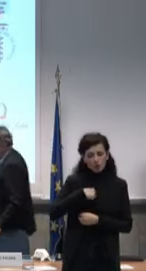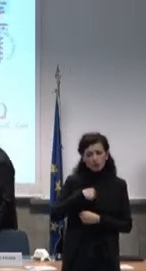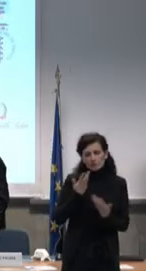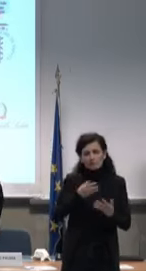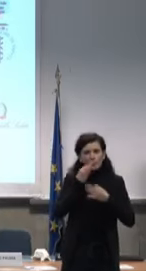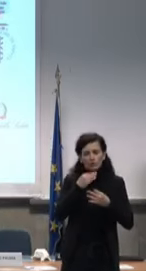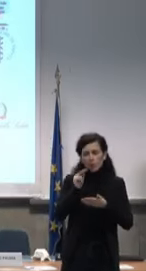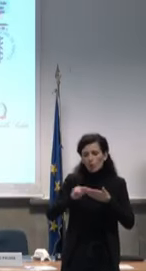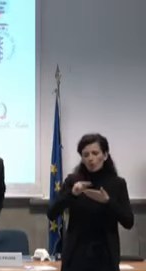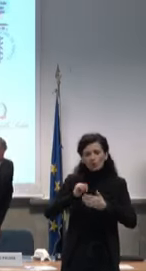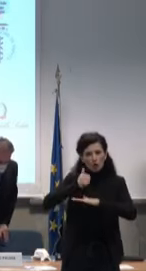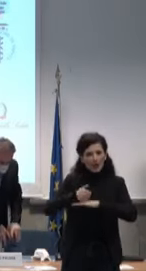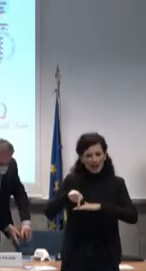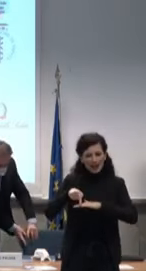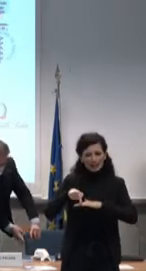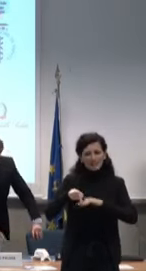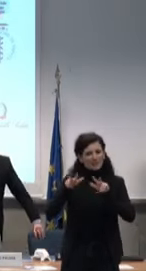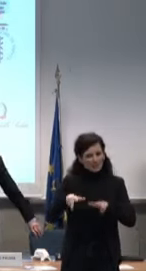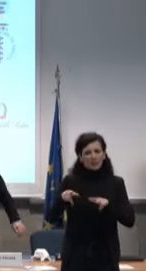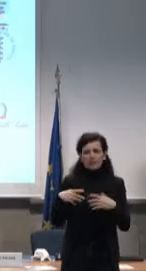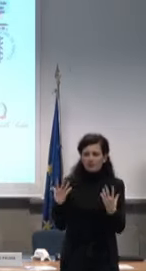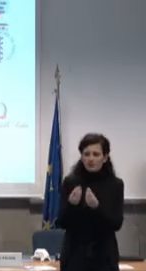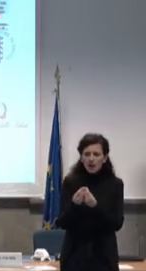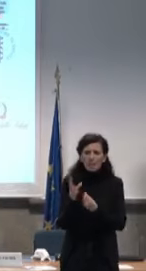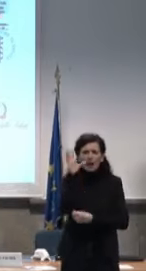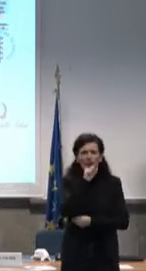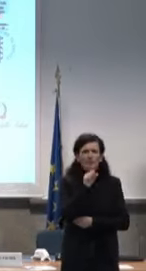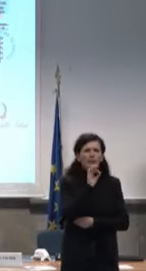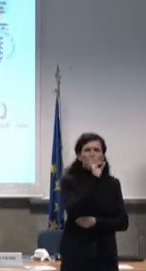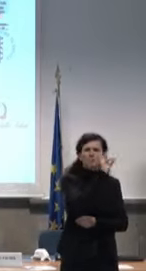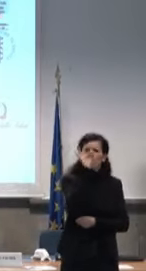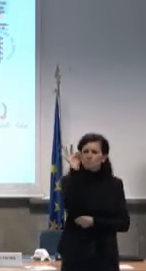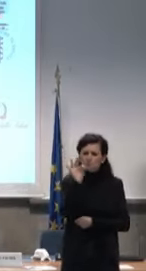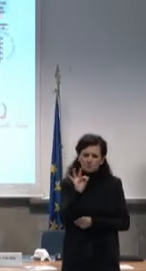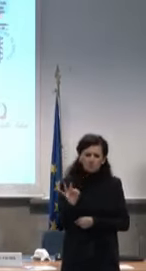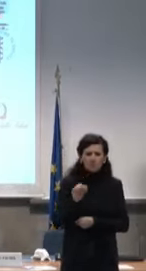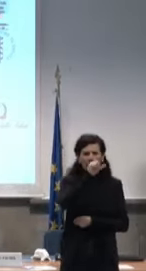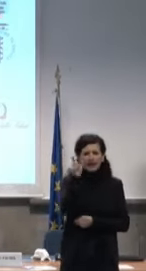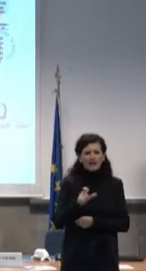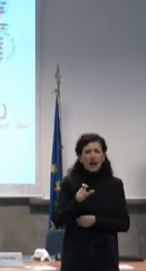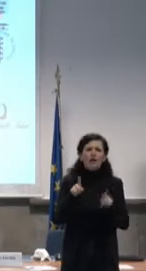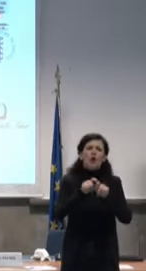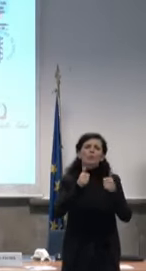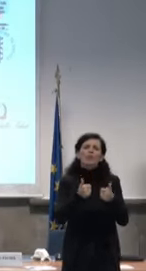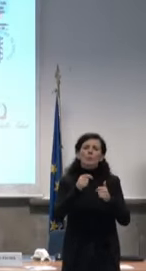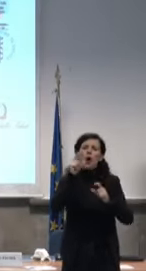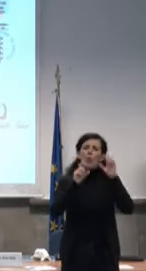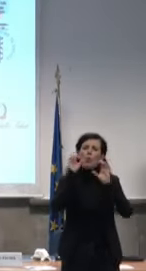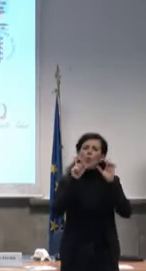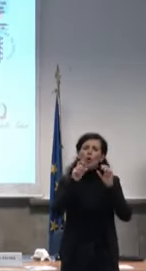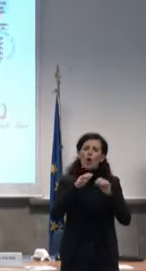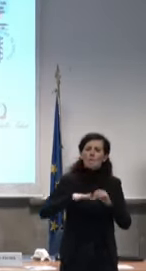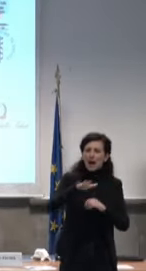la geolocalizzazione di tutte queste strutture una sorta di google map che ci permette di